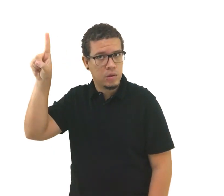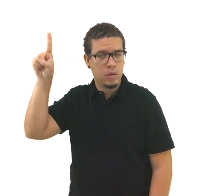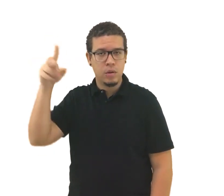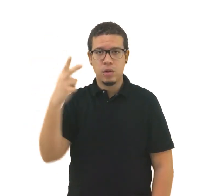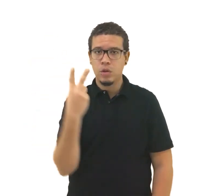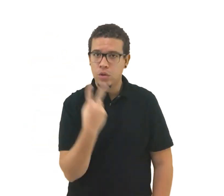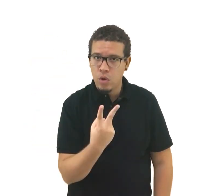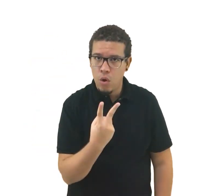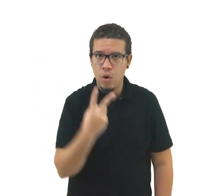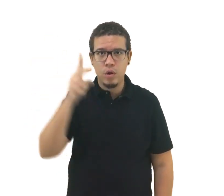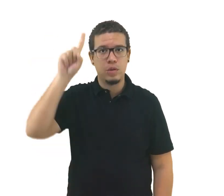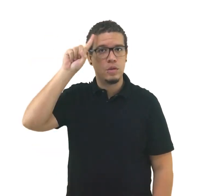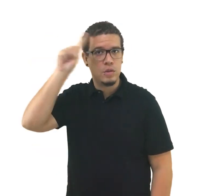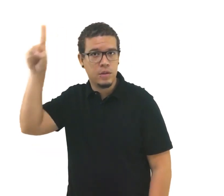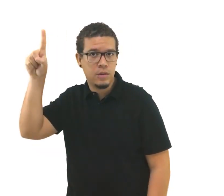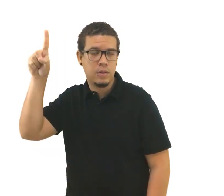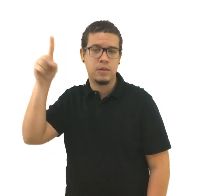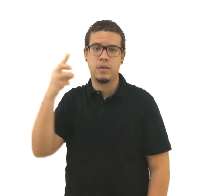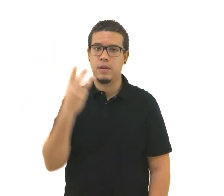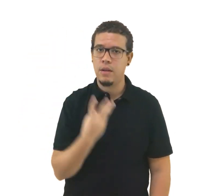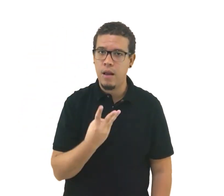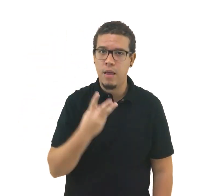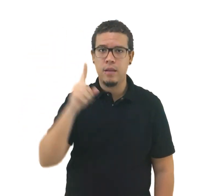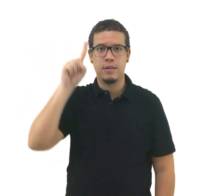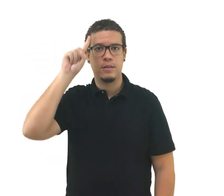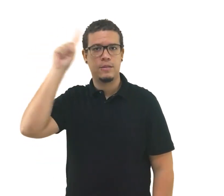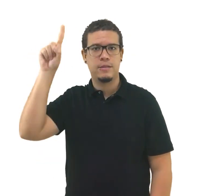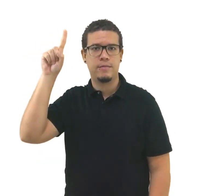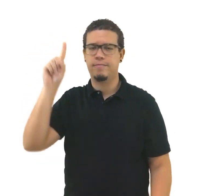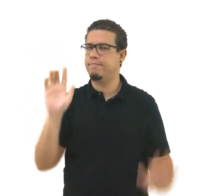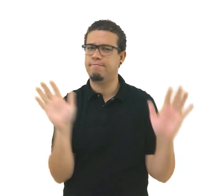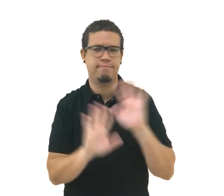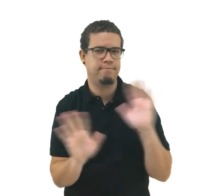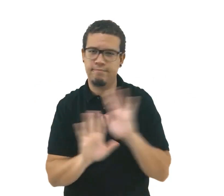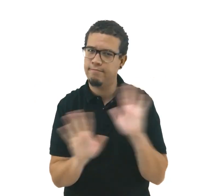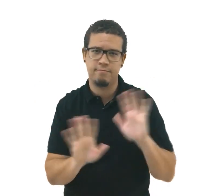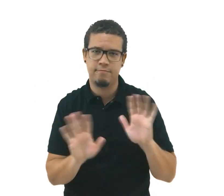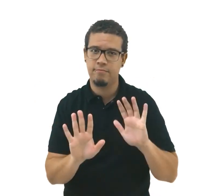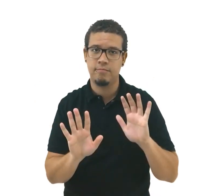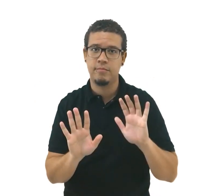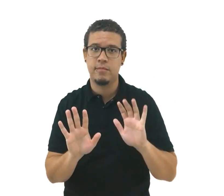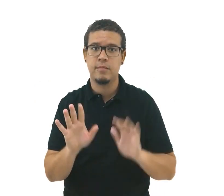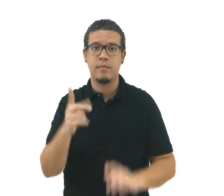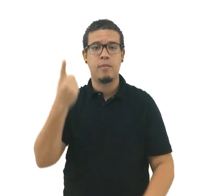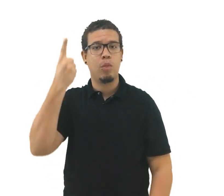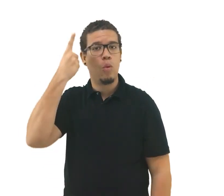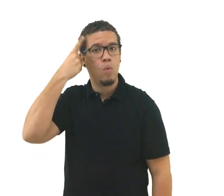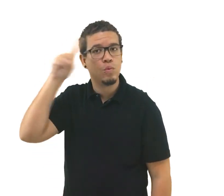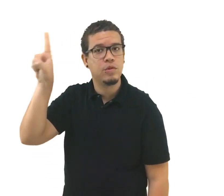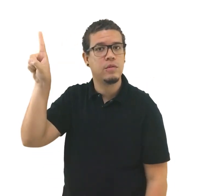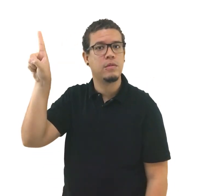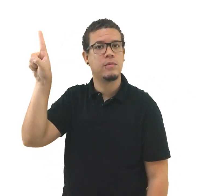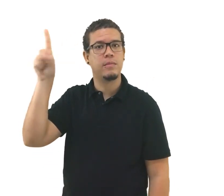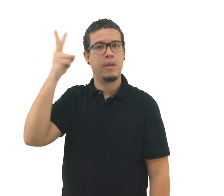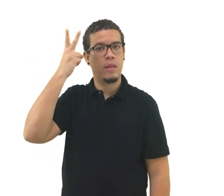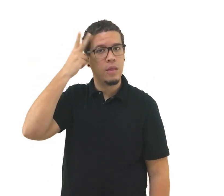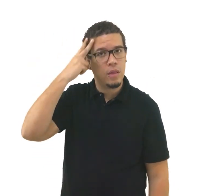faço assim, 2 dias, 3 dias, dessa forma? Não, essa forma é incorreta. Então, eu faço aqui, ó, 1 dia,